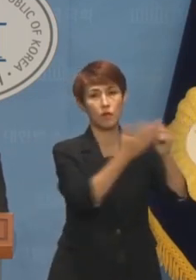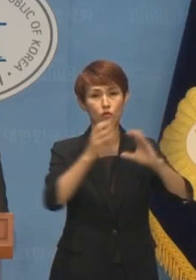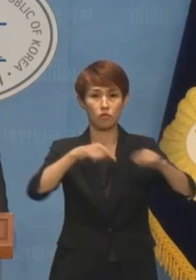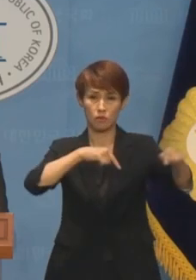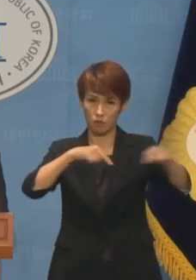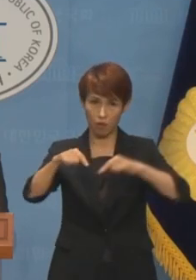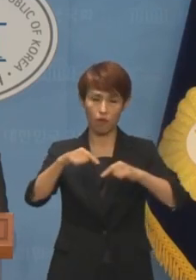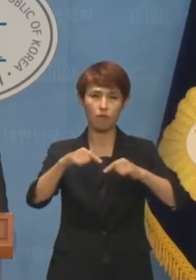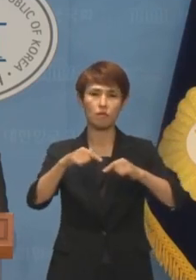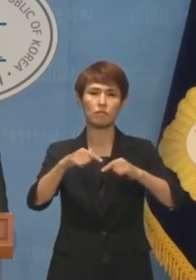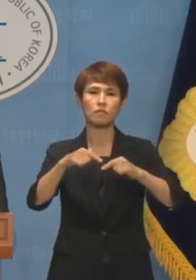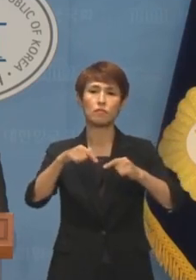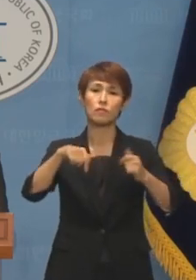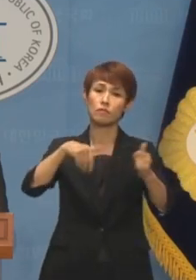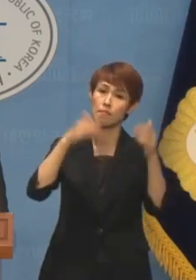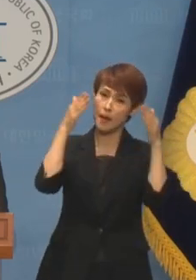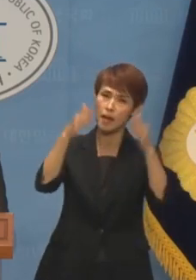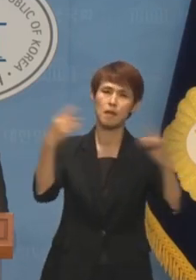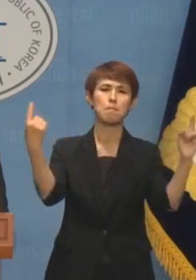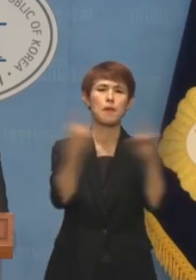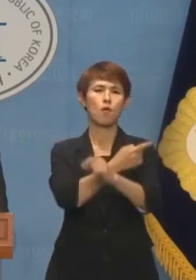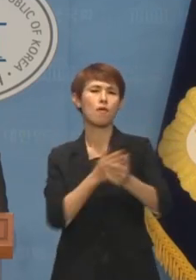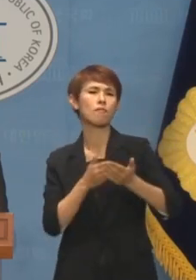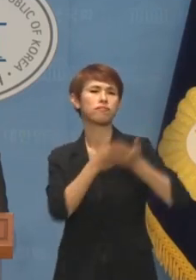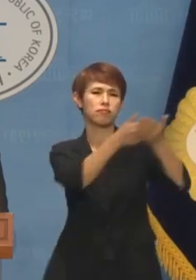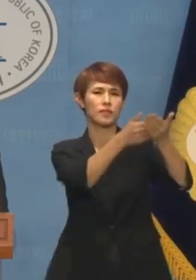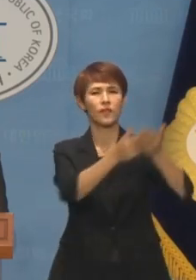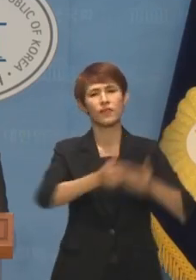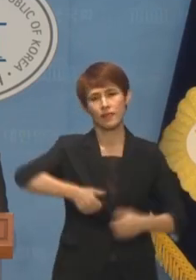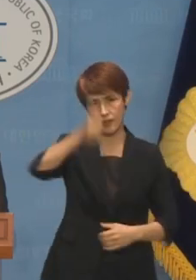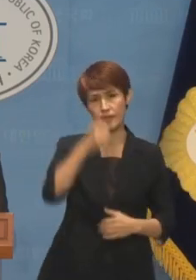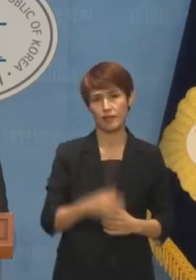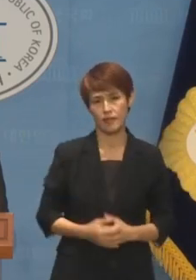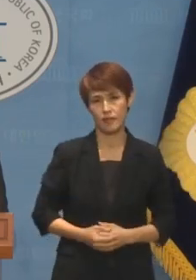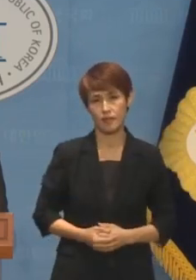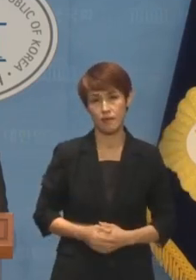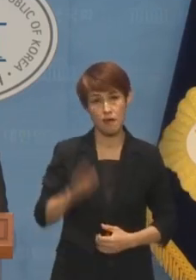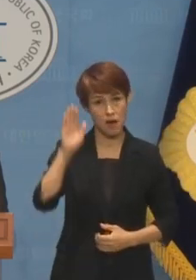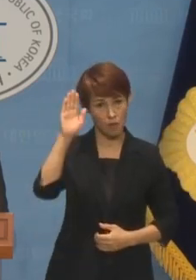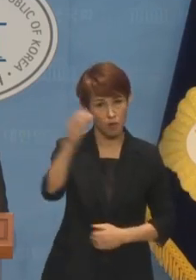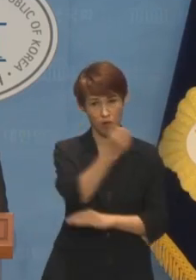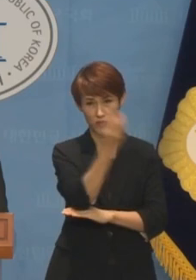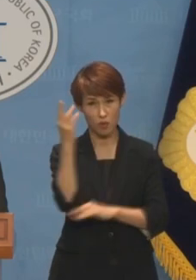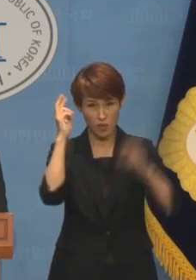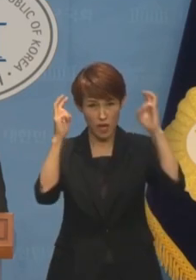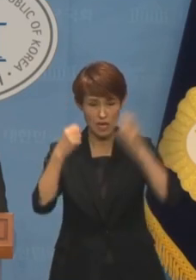바꾸시라, 이렇게 조언을 드리는 게 나을 겁니다. 앞으로